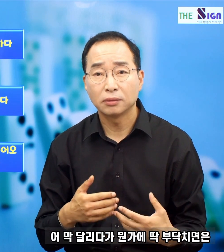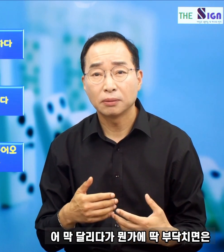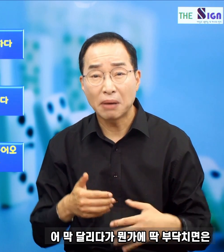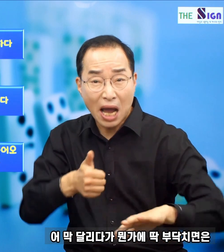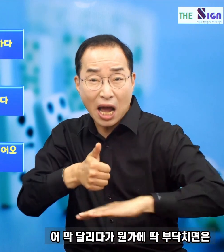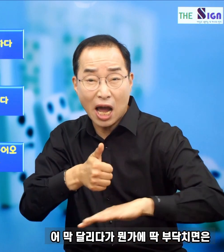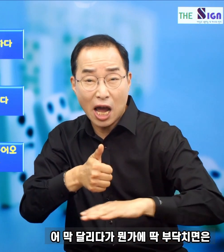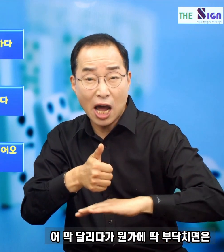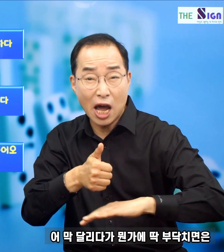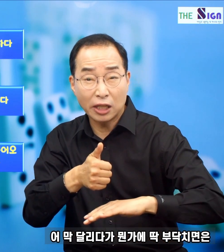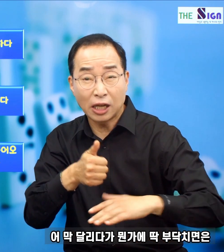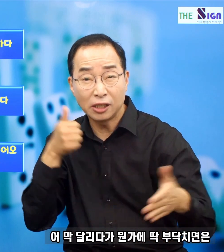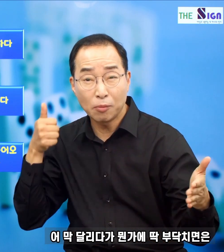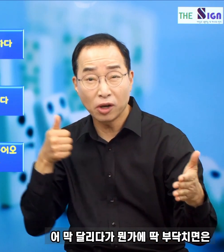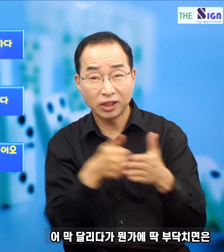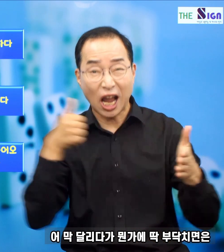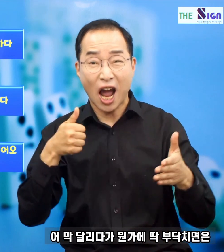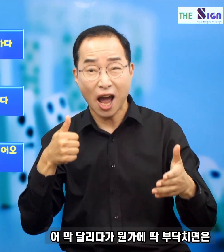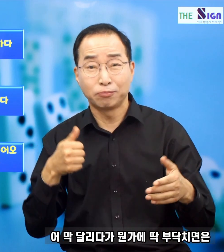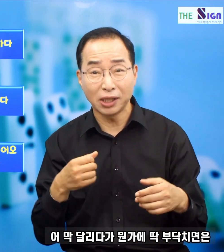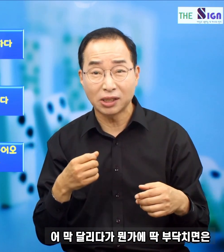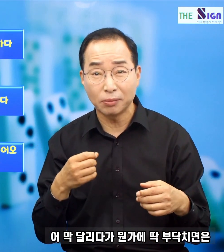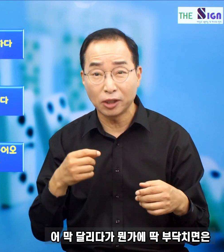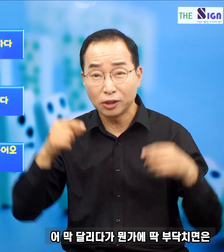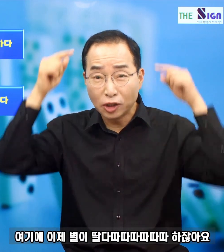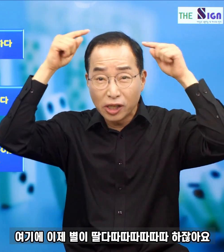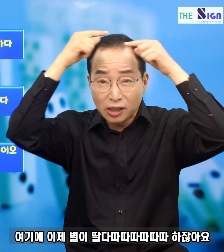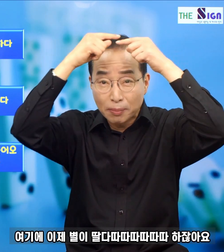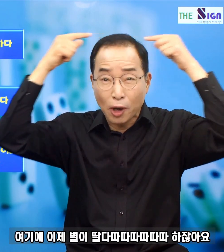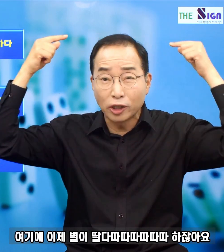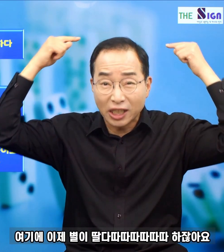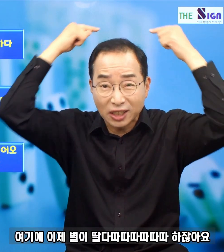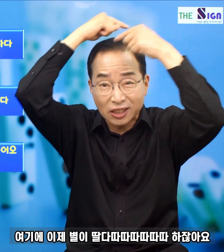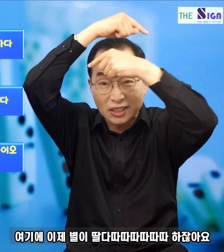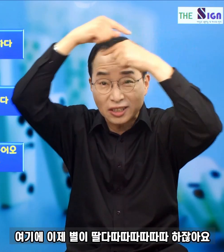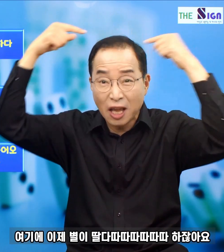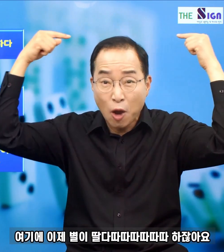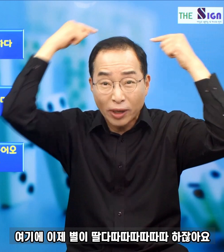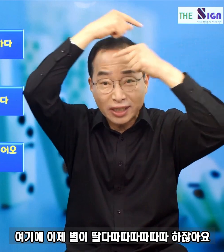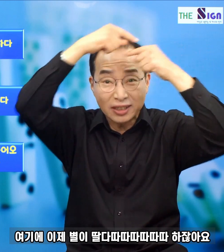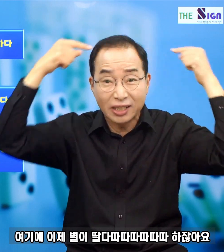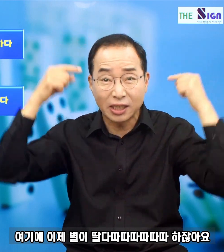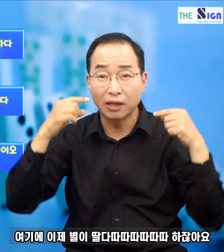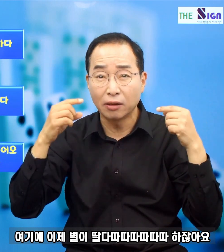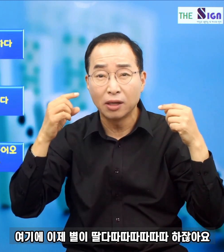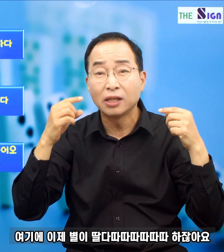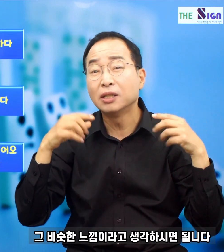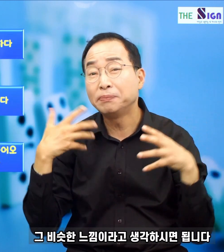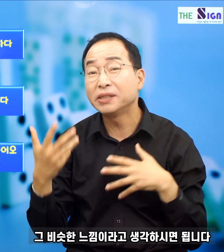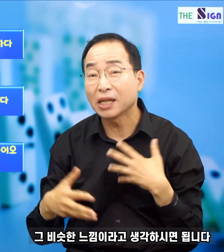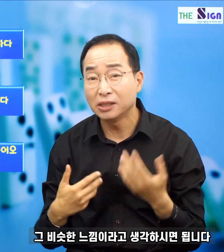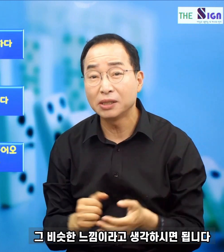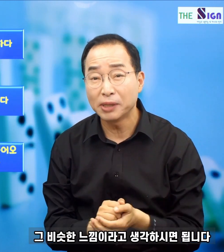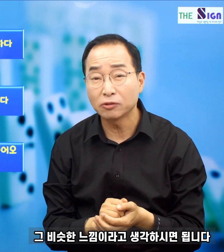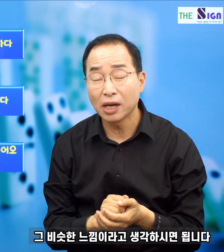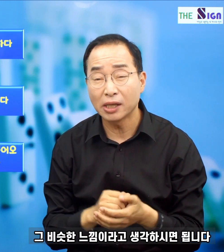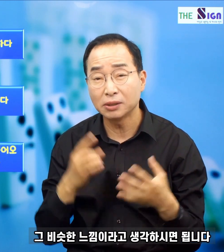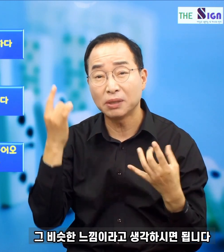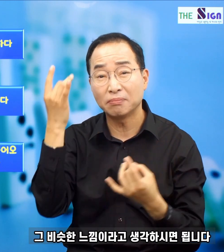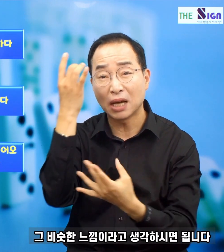막 달다 뭔가 딱 부닥치면은 여기 이제 별이 딸따따따 왔다 갔다 하잖아요. 그 비슷한 느낌이라고 생각하시면 됩니다.